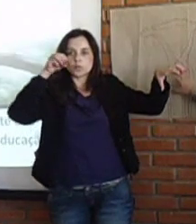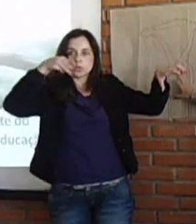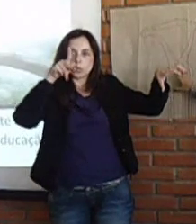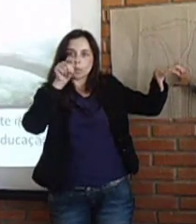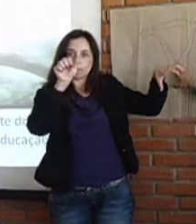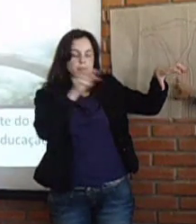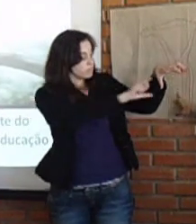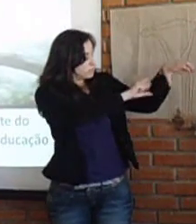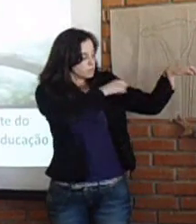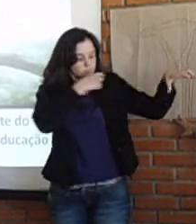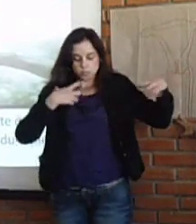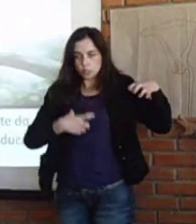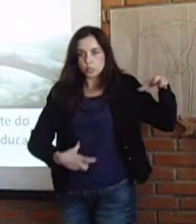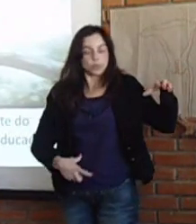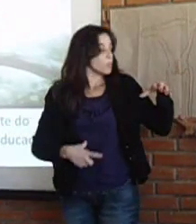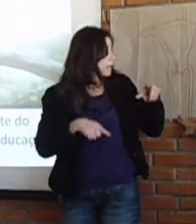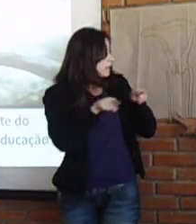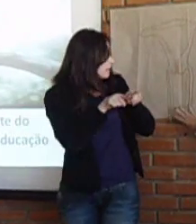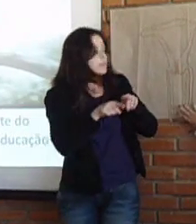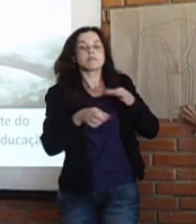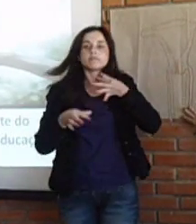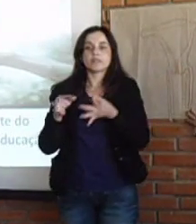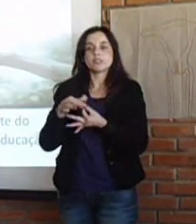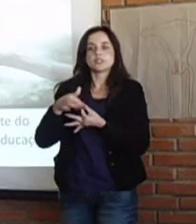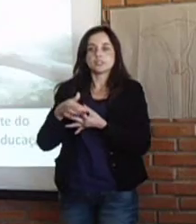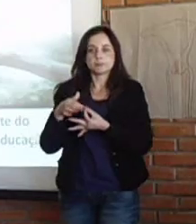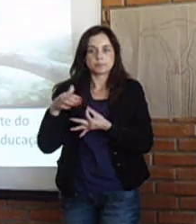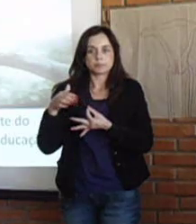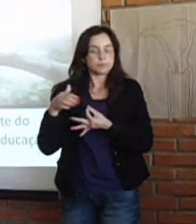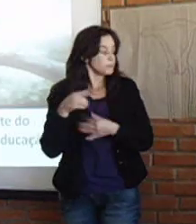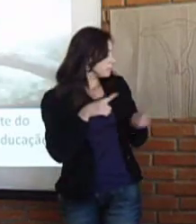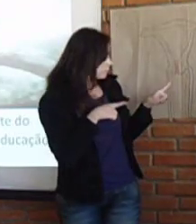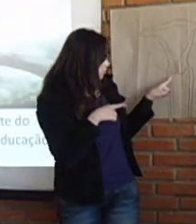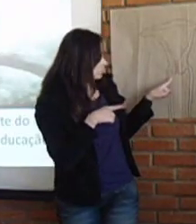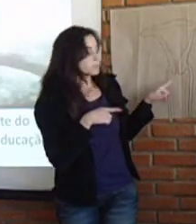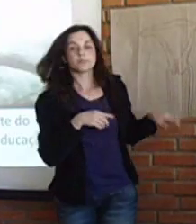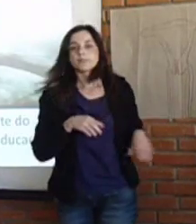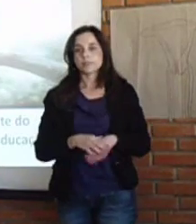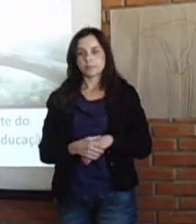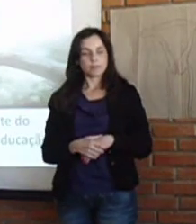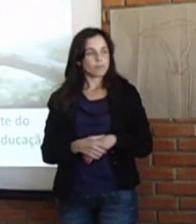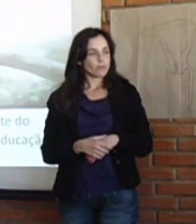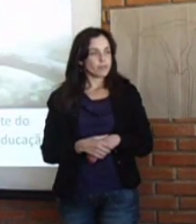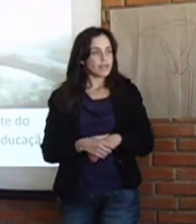o útero e o canal da vagina. Aí a gente mostra que